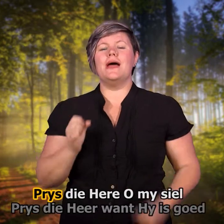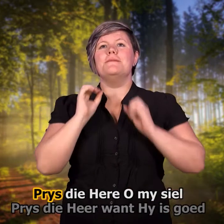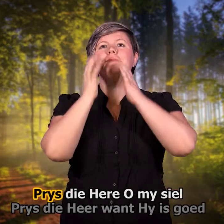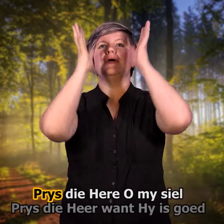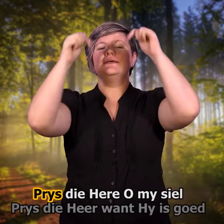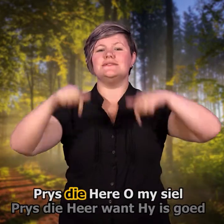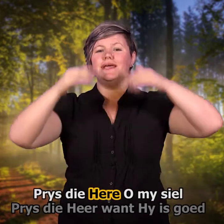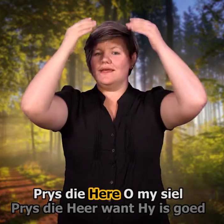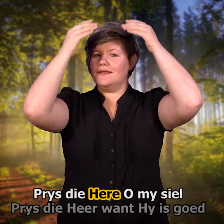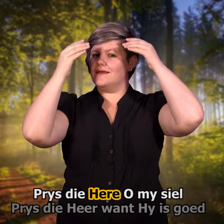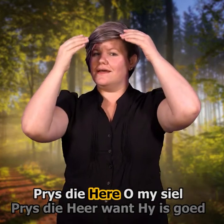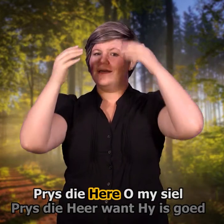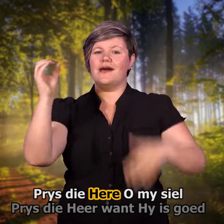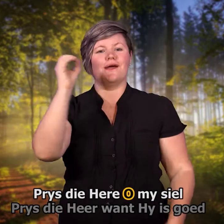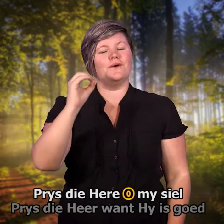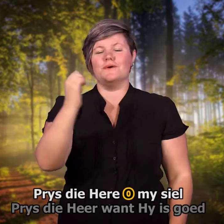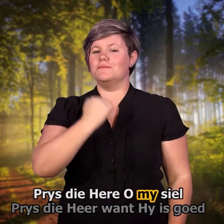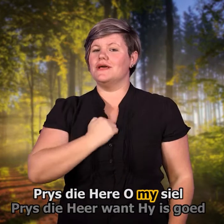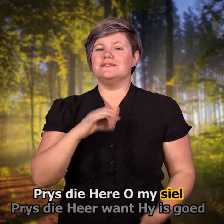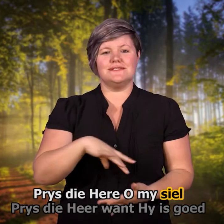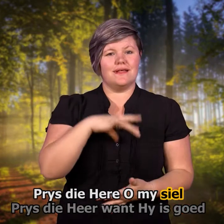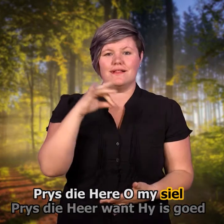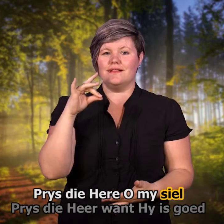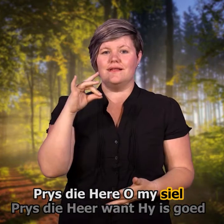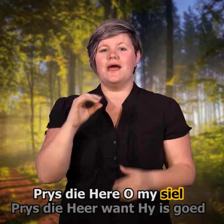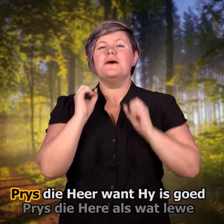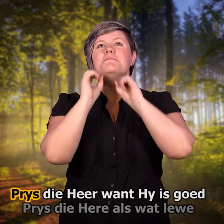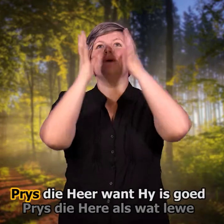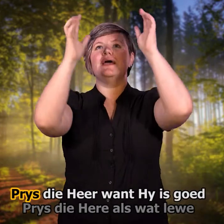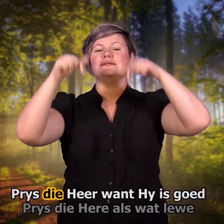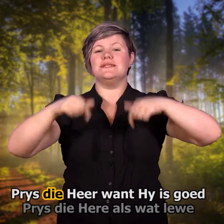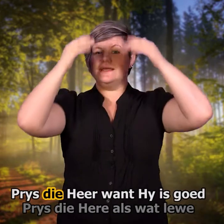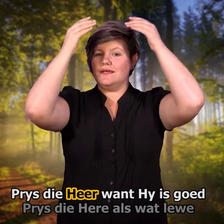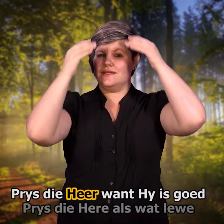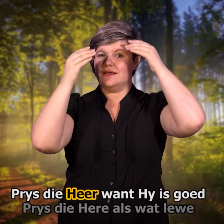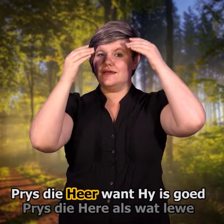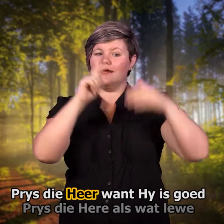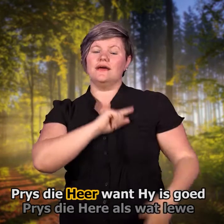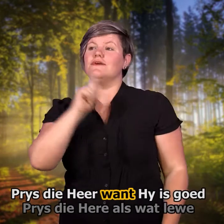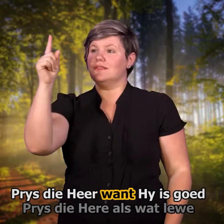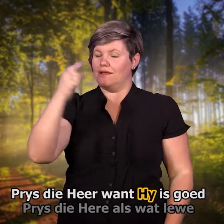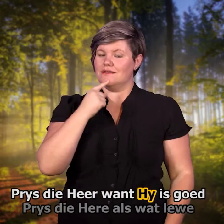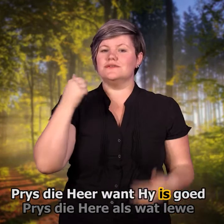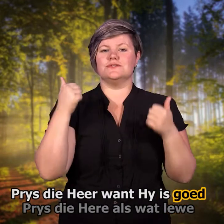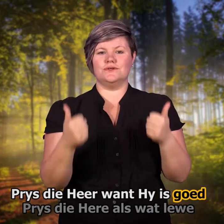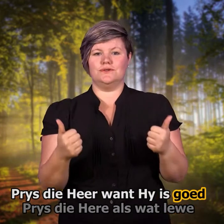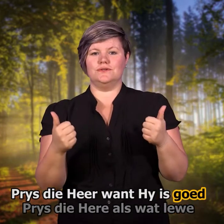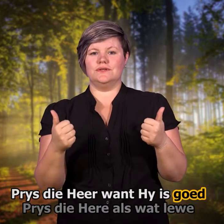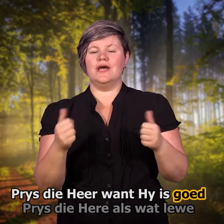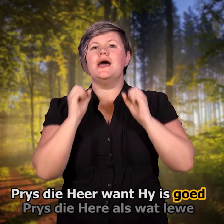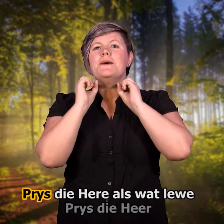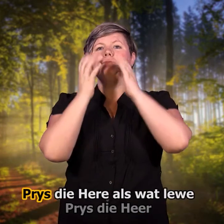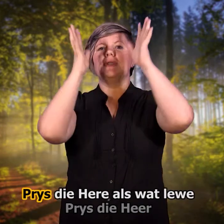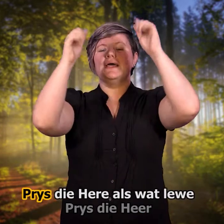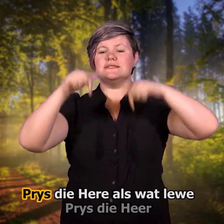In Prijs die Heer, o my siel, prijs die Heer, want hy is goed.